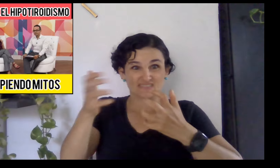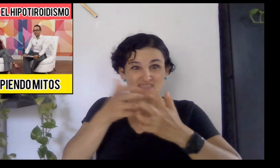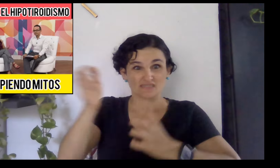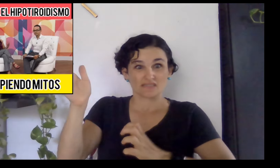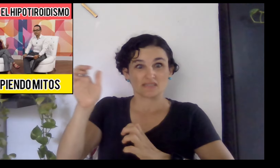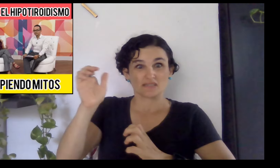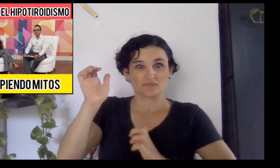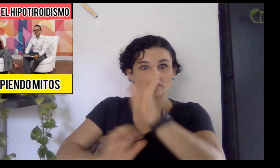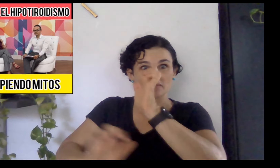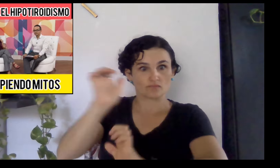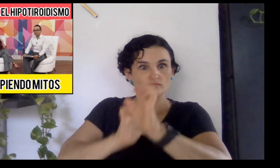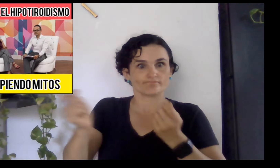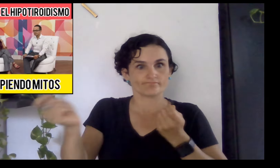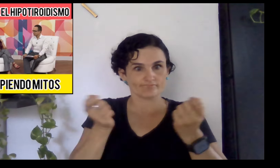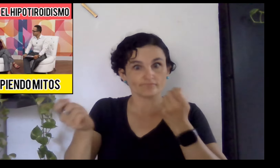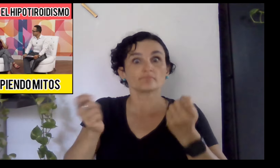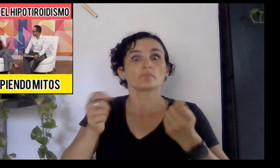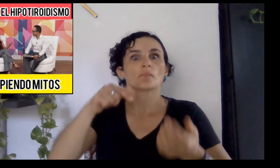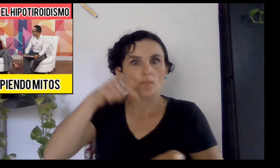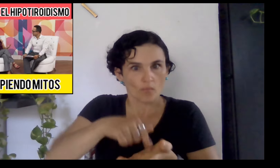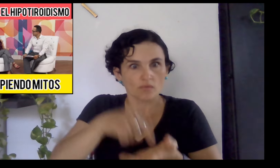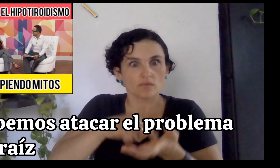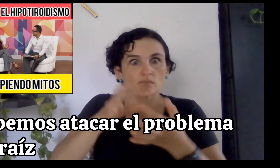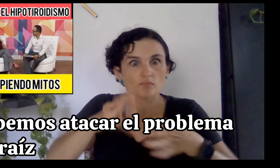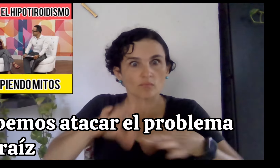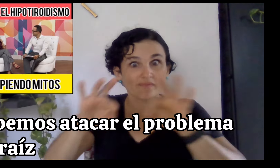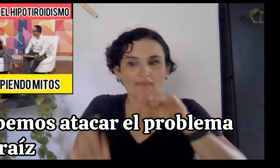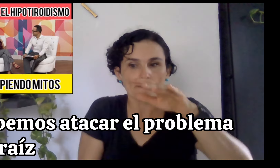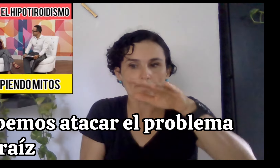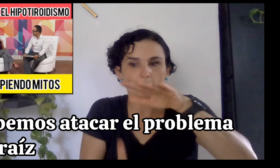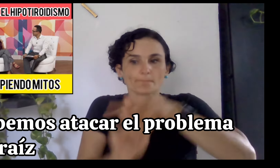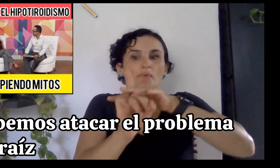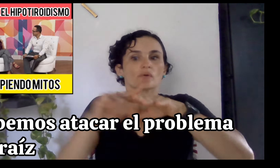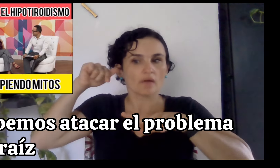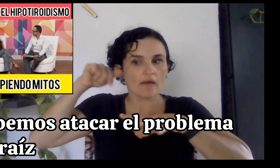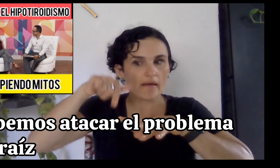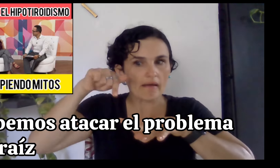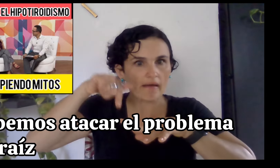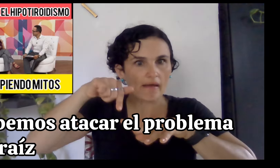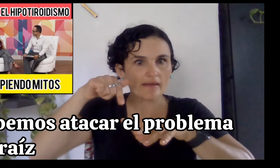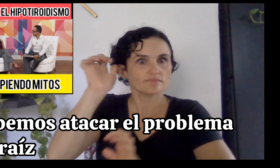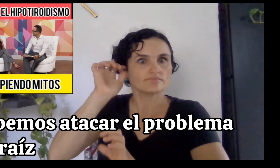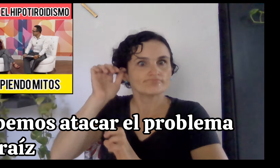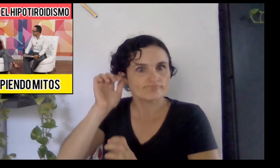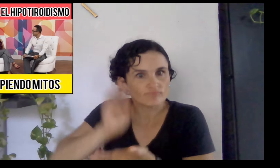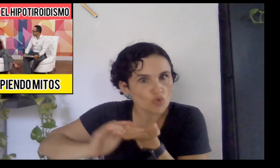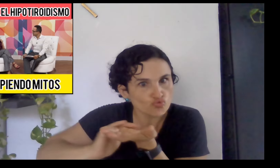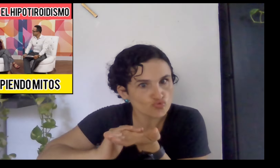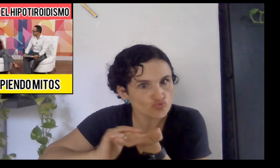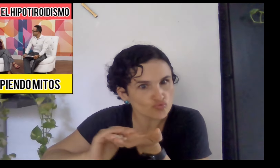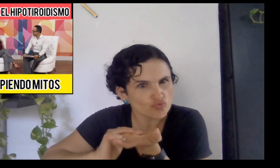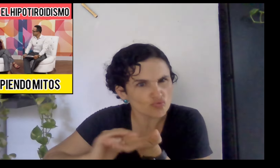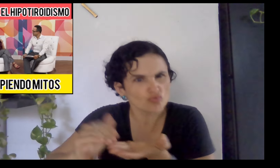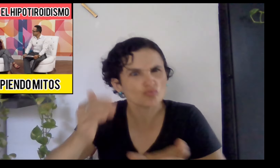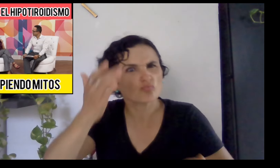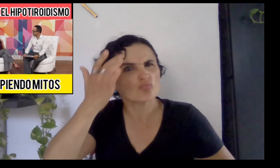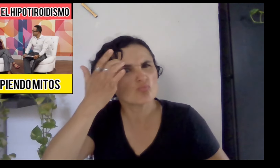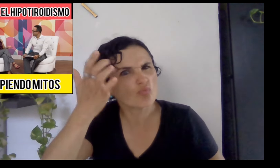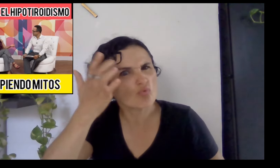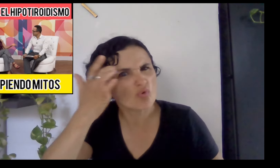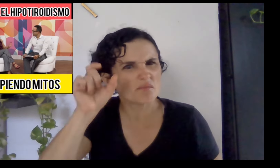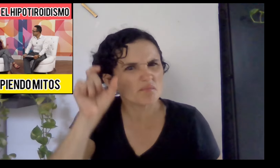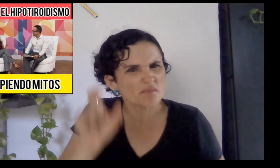que combatir desde la raíz y no desde las ramas, atacar todas las síntomas y ver por qué empieza esa persona a tener esos síntomas.